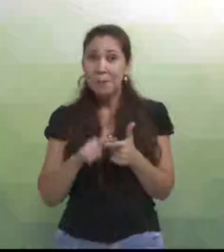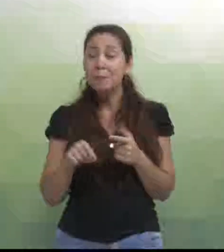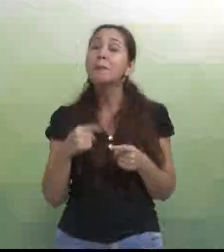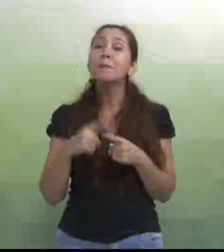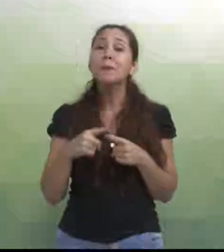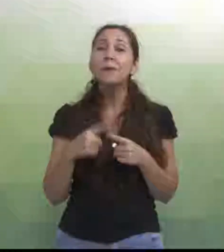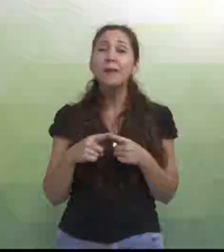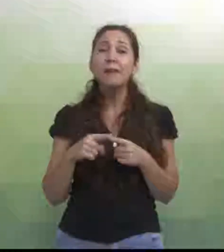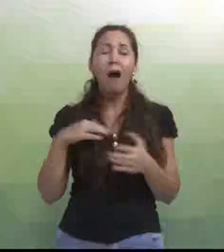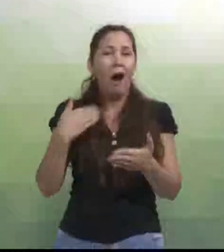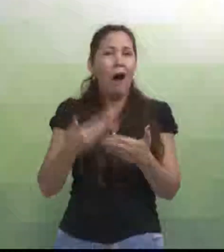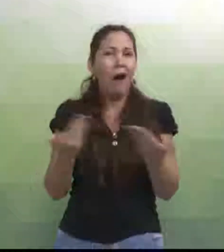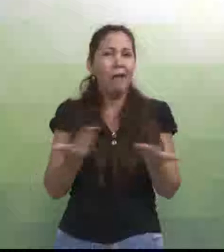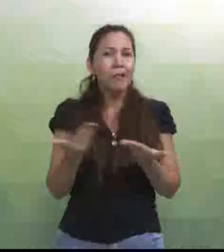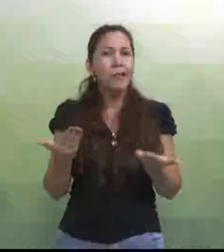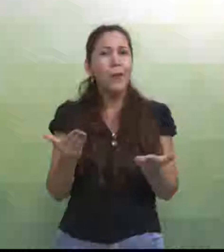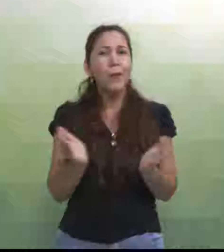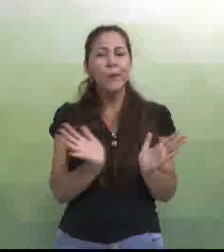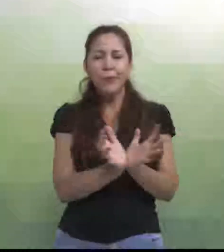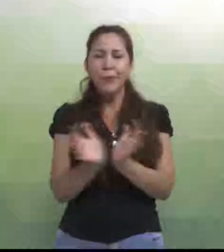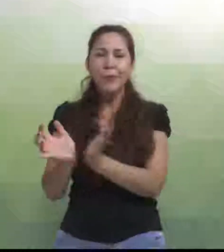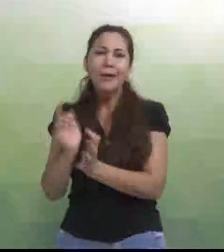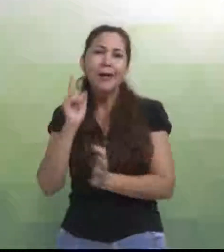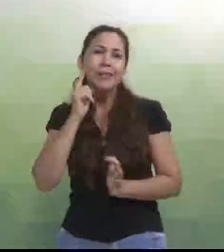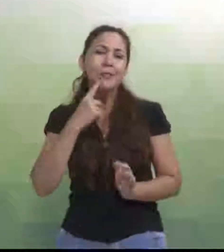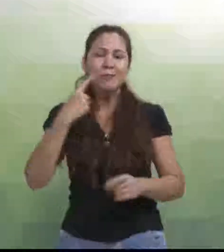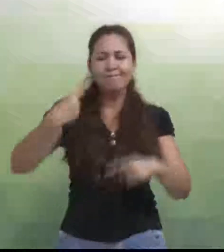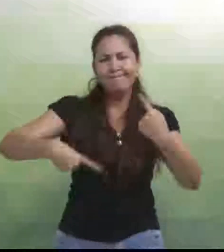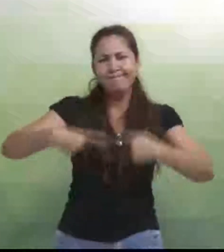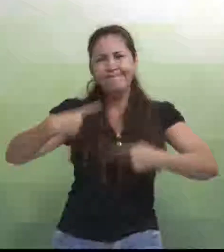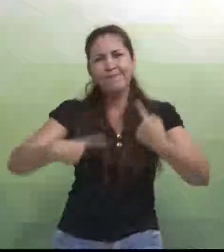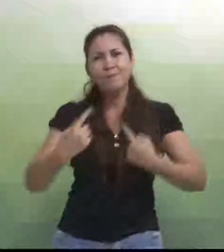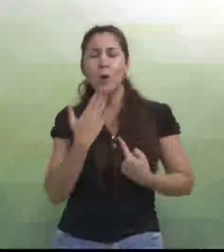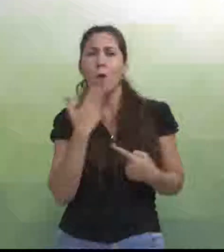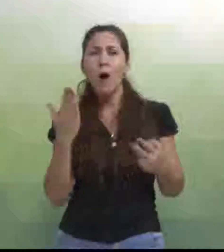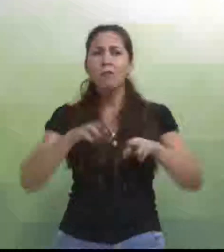essa discussão com relação a professor de Libras e instrutor de Libras.